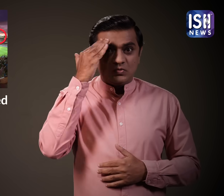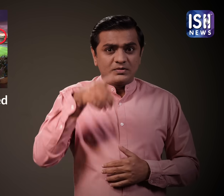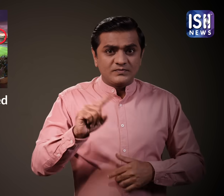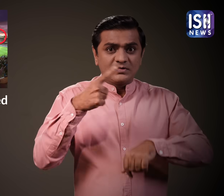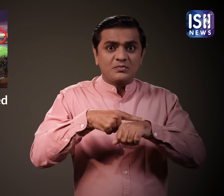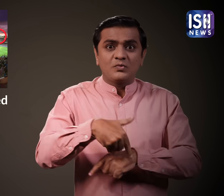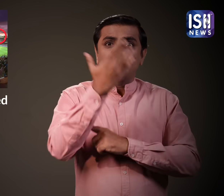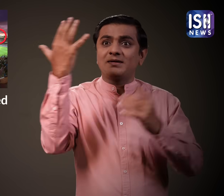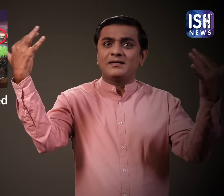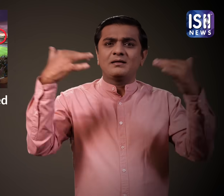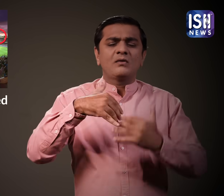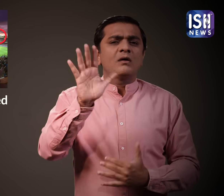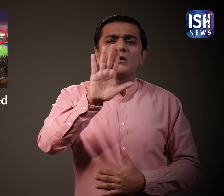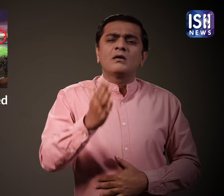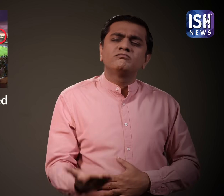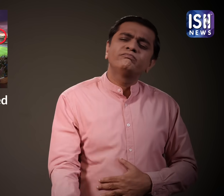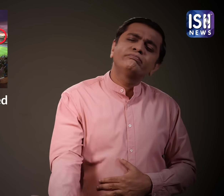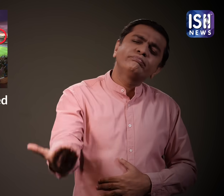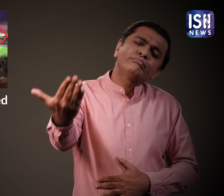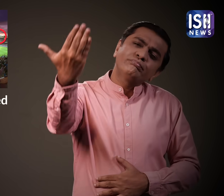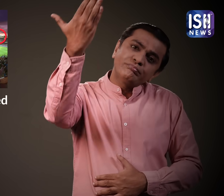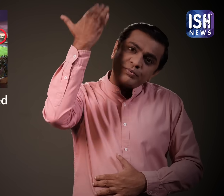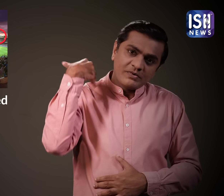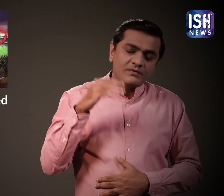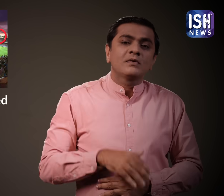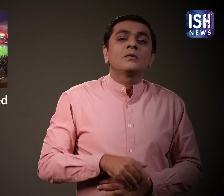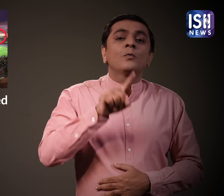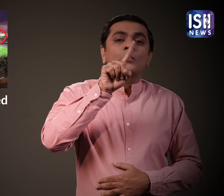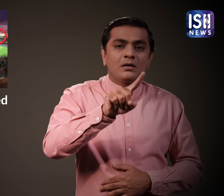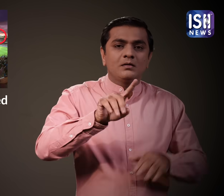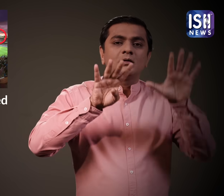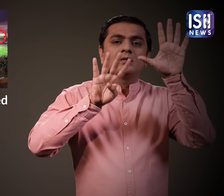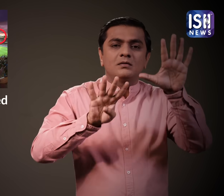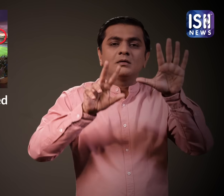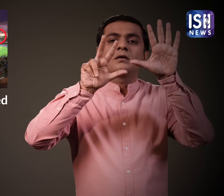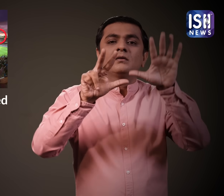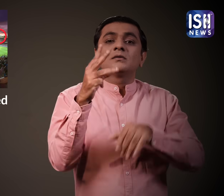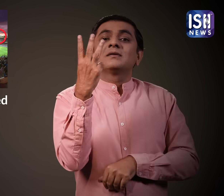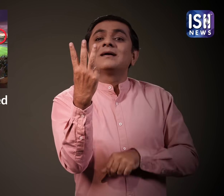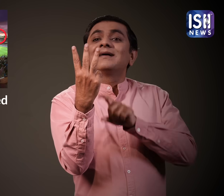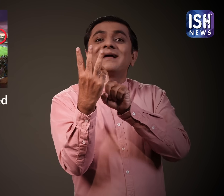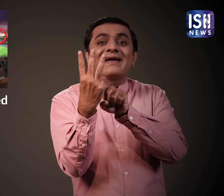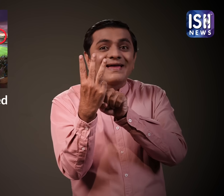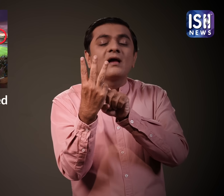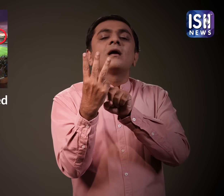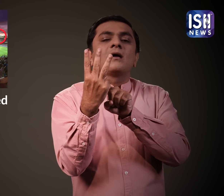ये पहली बार नहीं था जब भारत आयोसी सत्र की मेजबानी कर रहा था भारत ने इससे पहले 1983 में नई दिल्ली में इसकी मेजबानी की थी